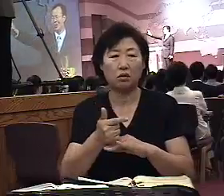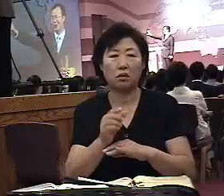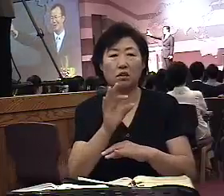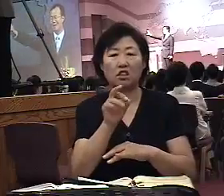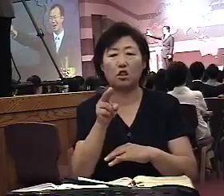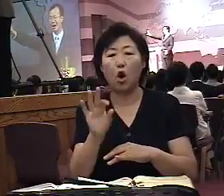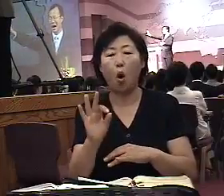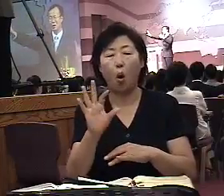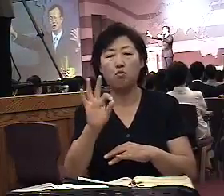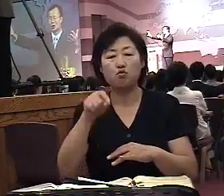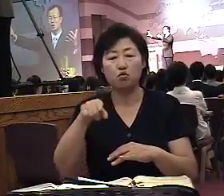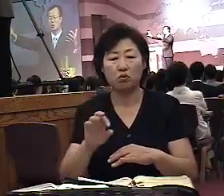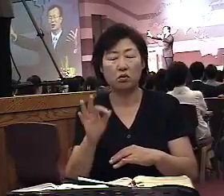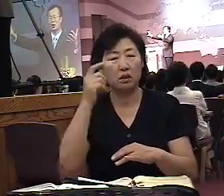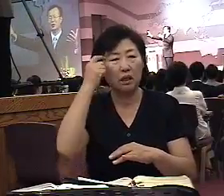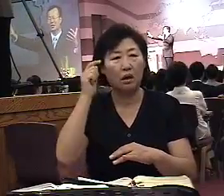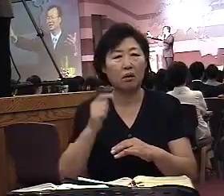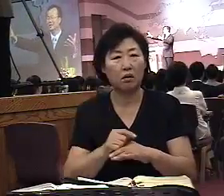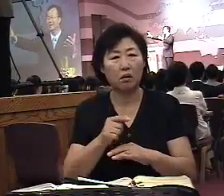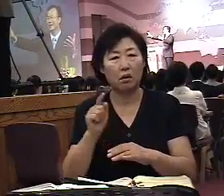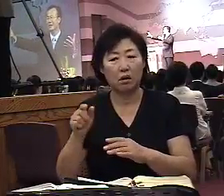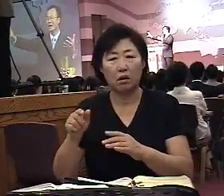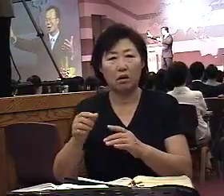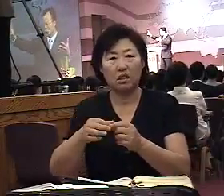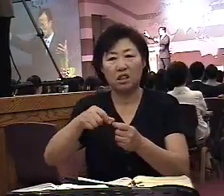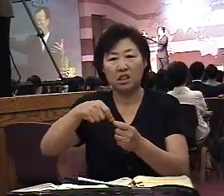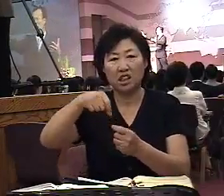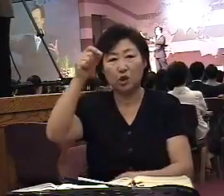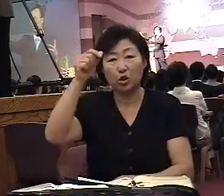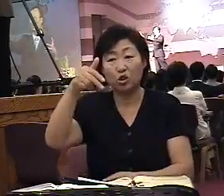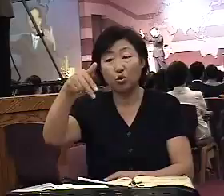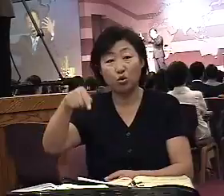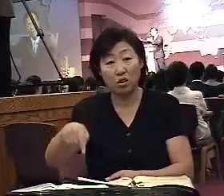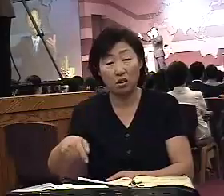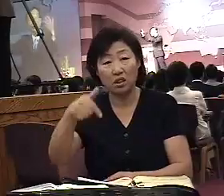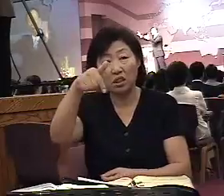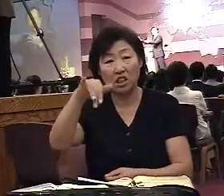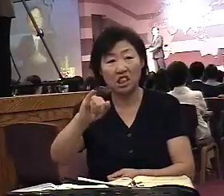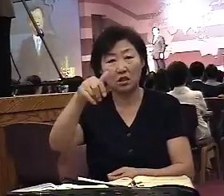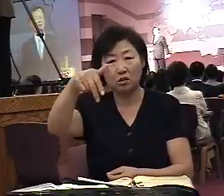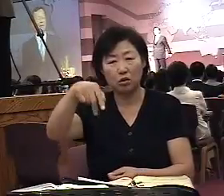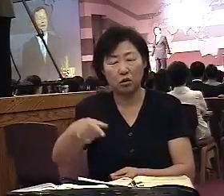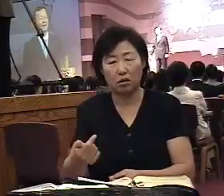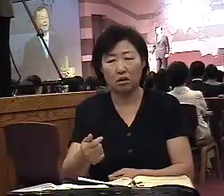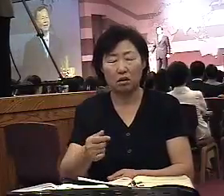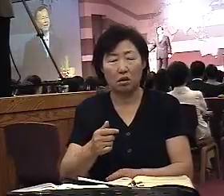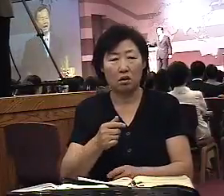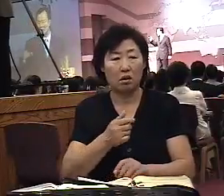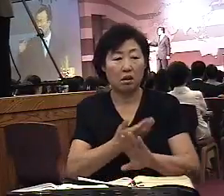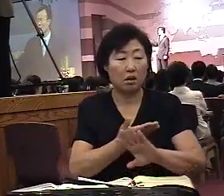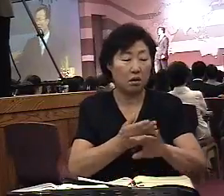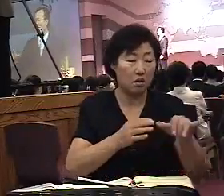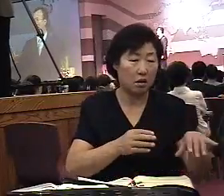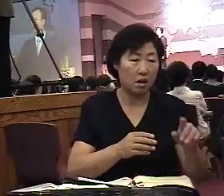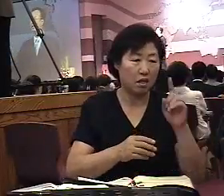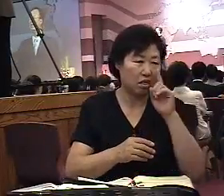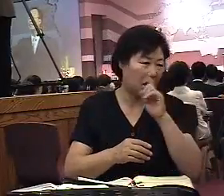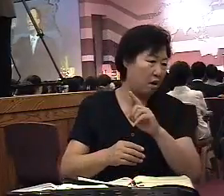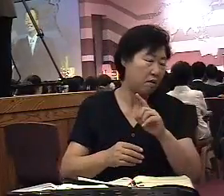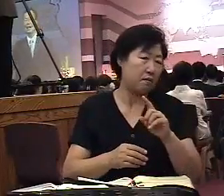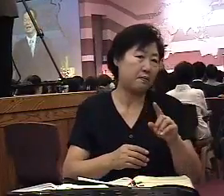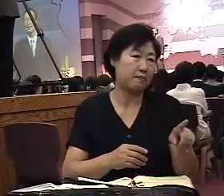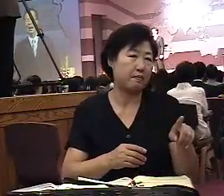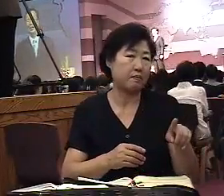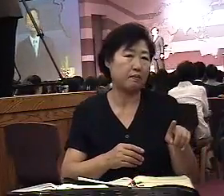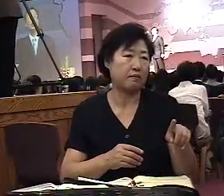인물을 놓고 한쪽 기준에서는 그는 거칠고 나쁜 독재자였다. 다른 쪽에서는